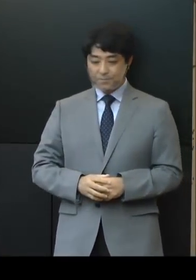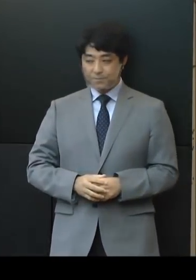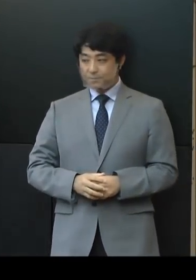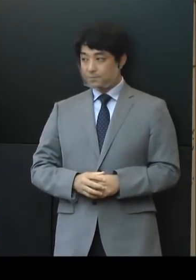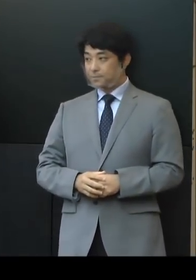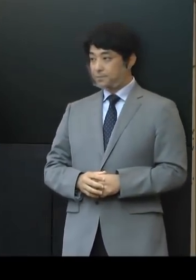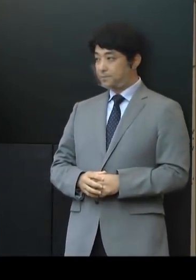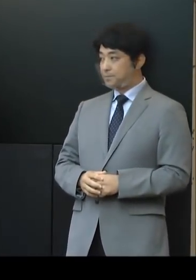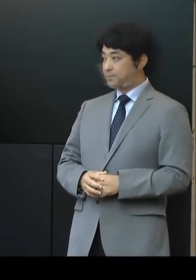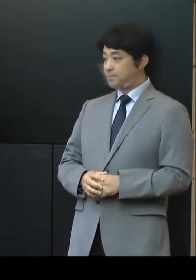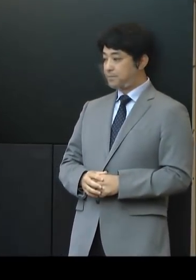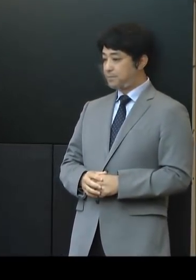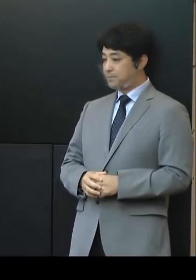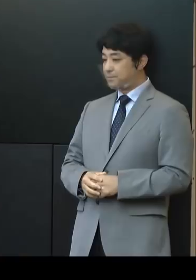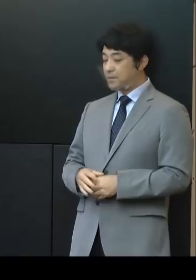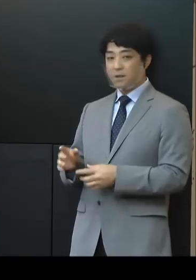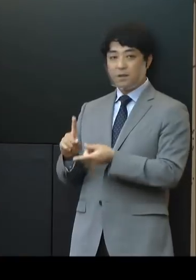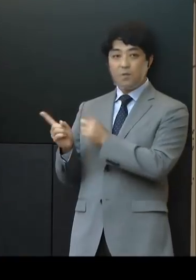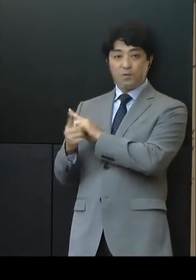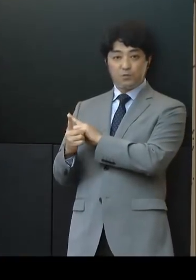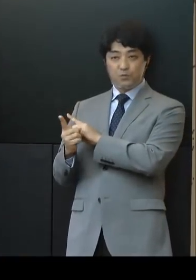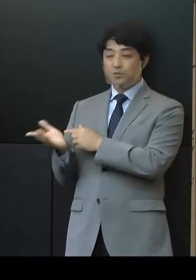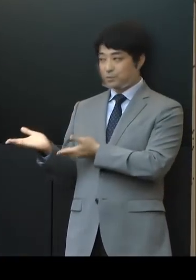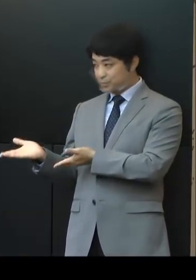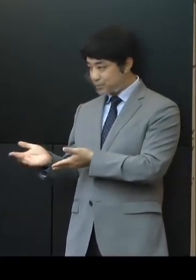では 保健所から説明をお願いします。